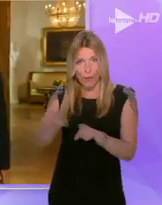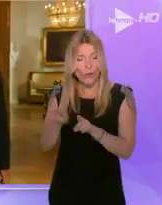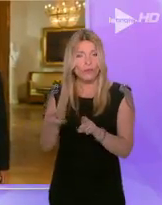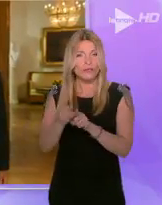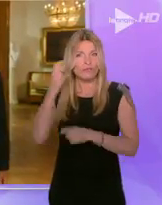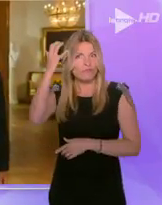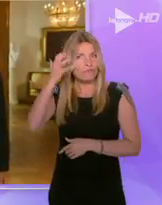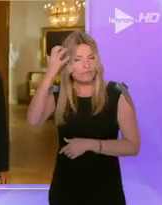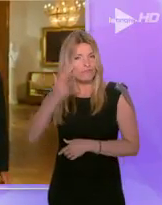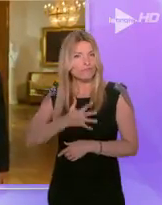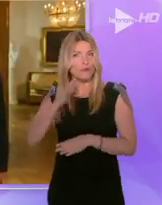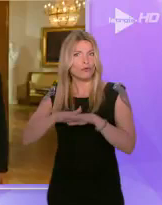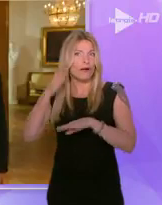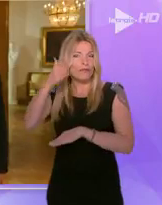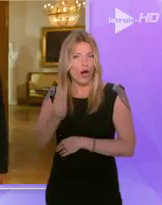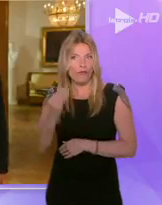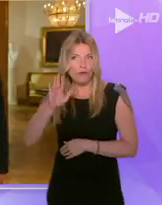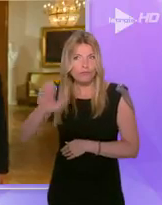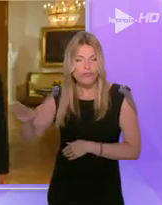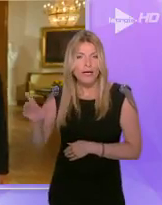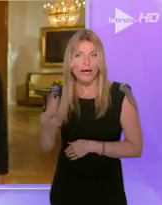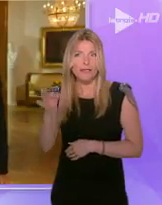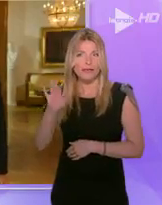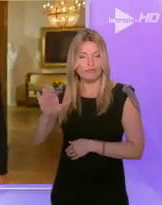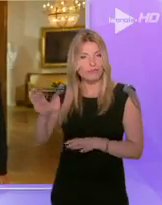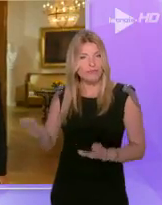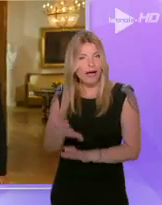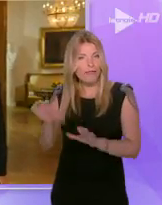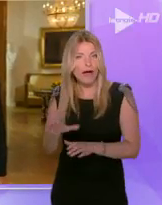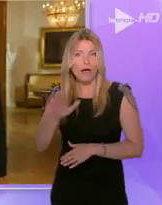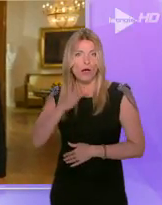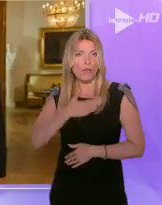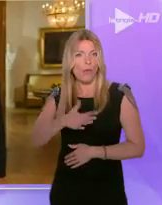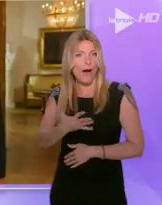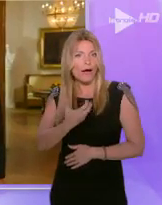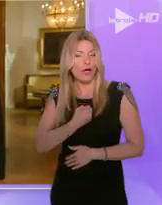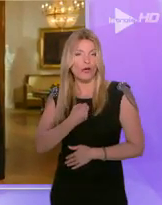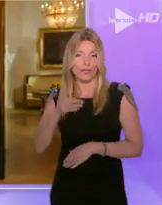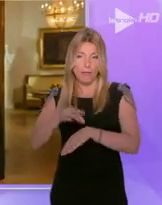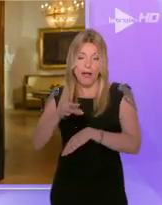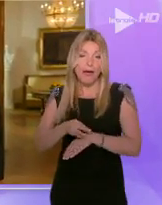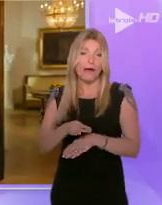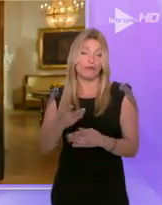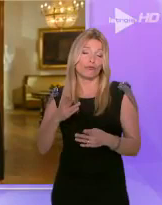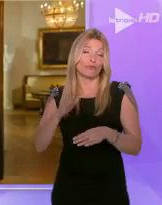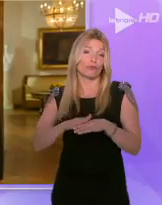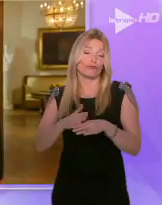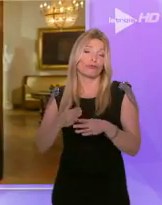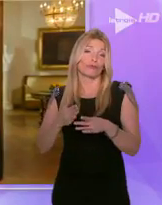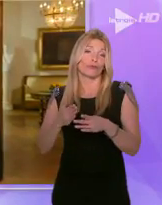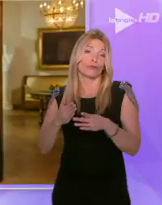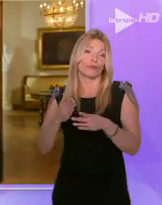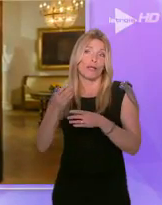de leurs enfants, de la qualité de leur travail, du bon accueil de leurs malades ou de leurs aînés.